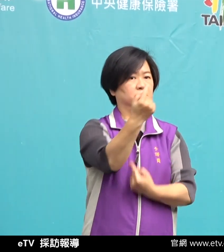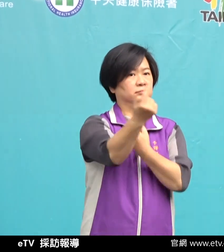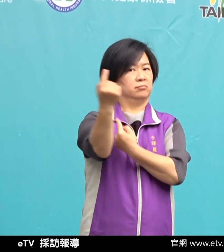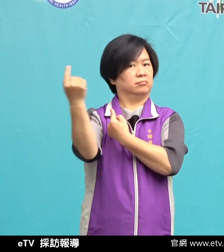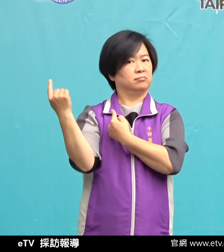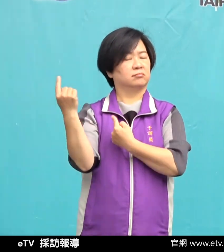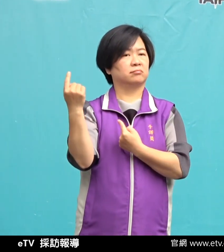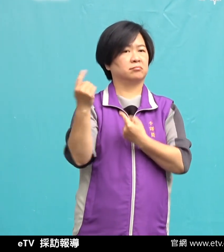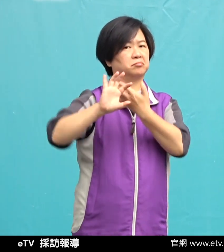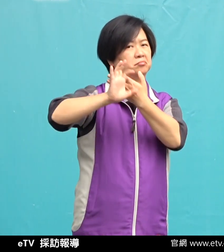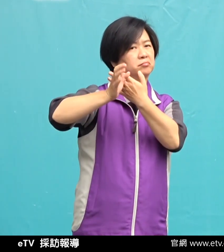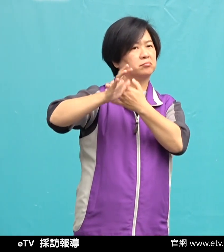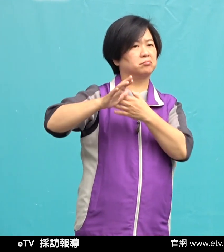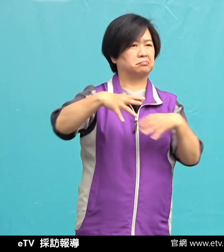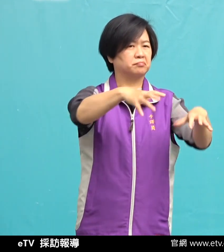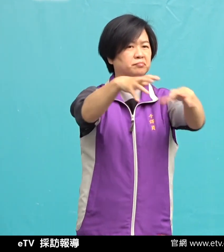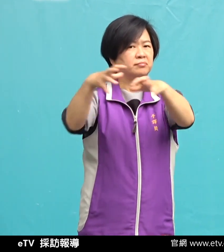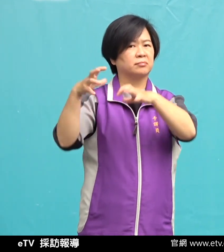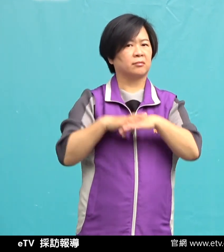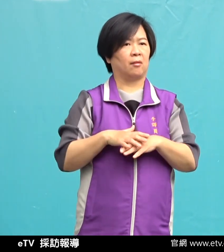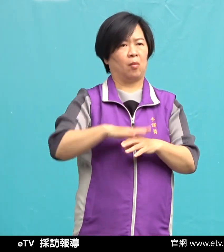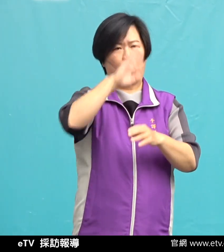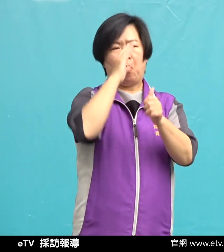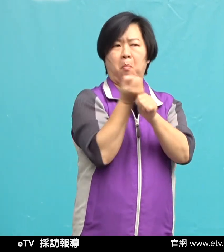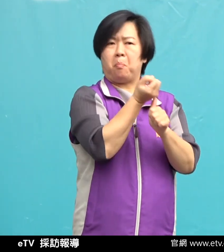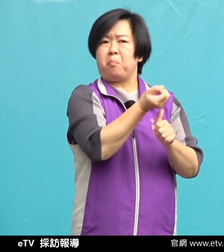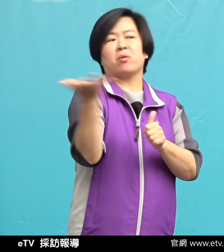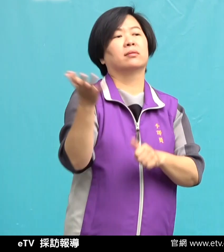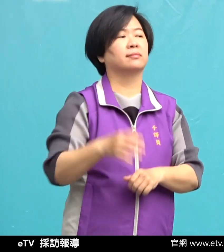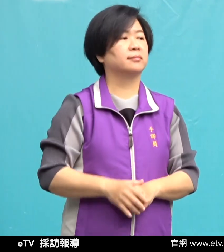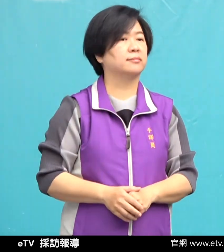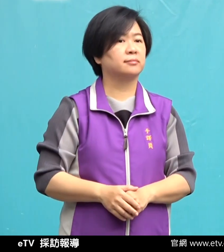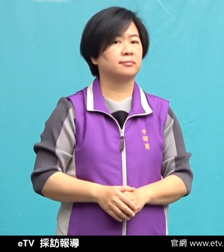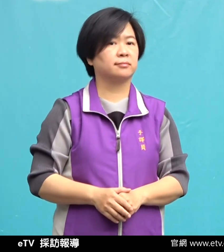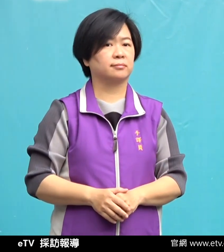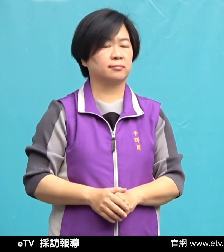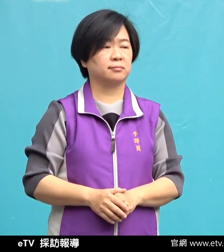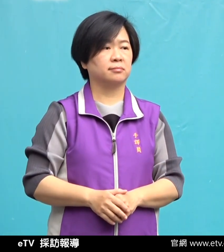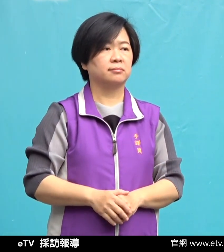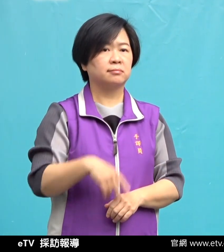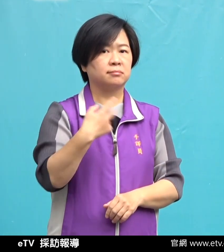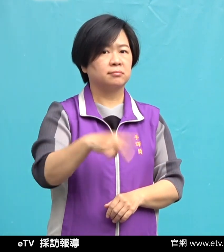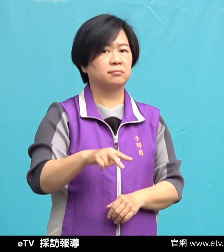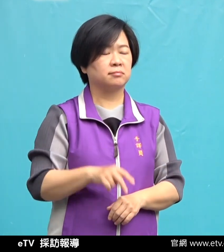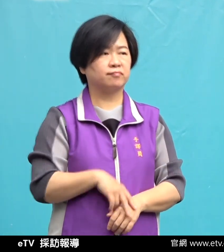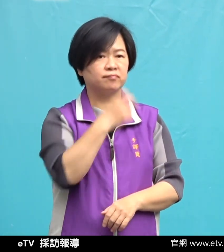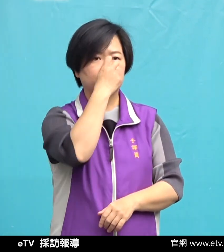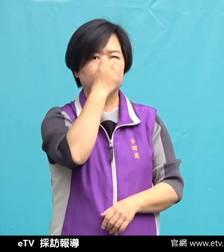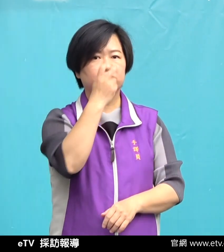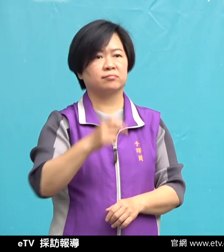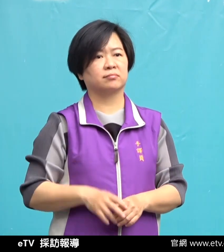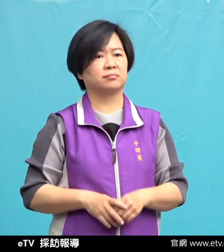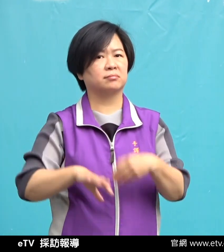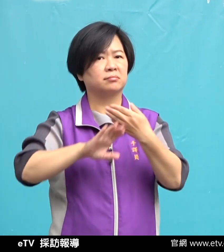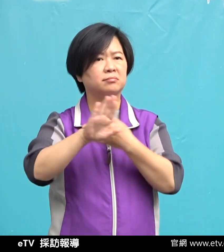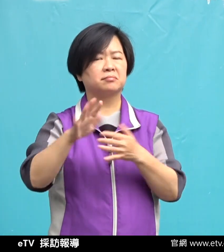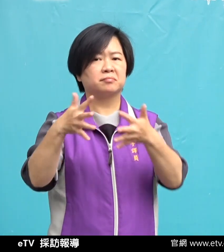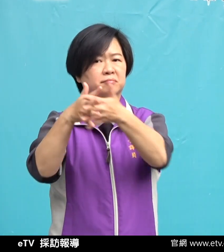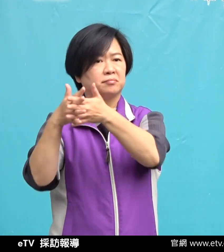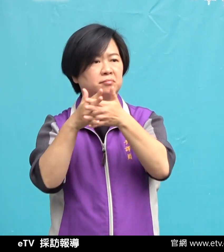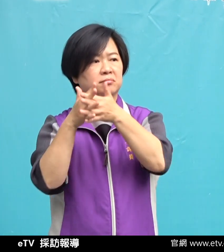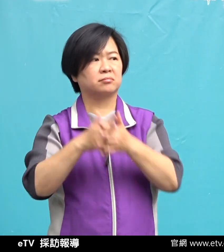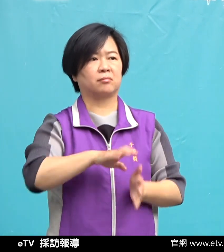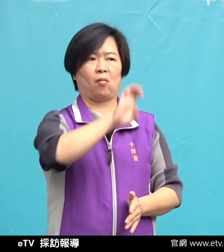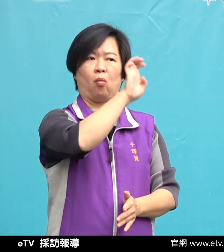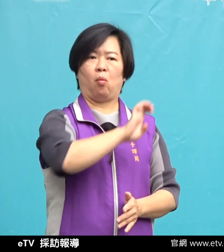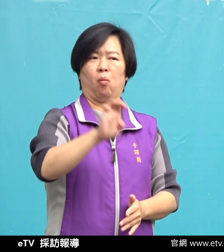界这样的疫情是非常的厉害。当然不用说我们特别看到的美国、欧洲的一些国家的一些情